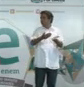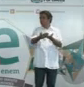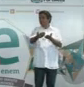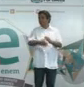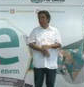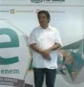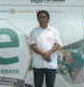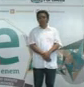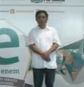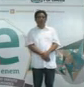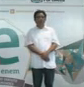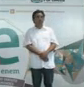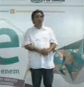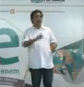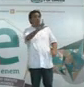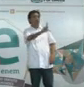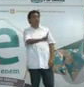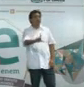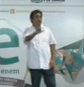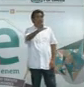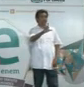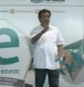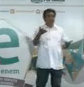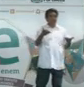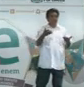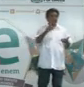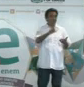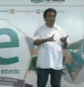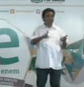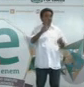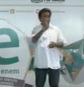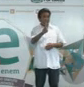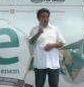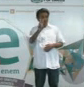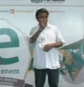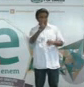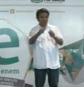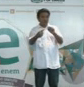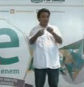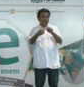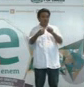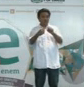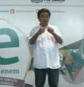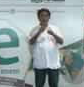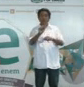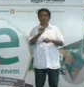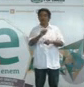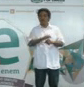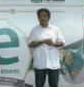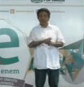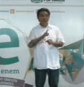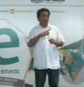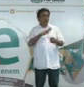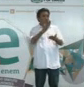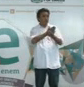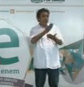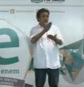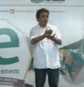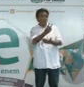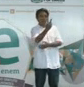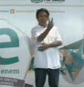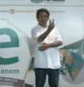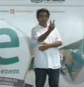negócio. A literatura, pelo menos para o vestibular, ela fica dividida